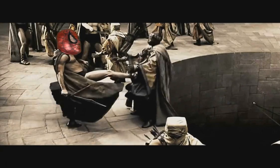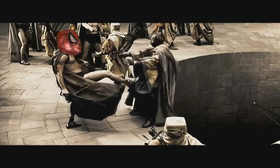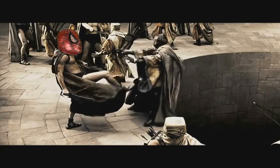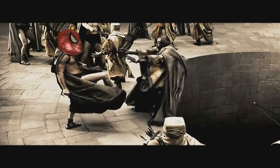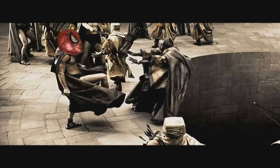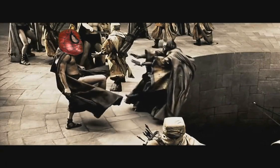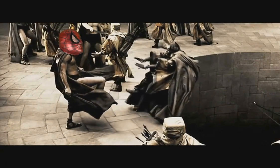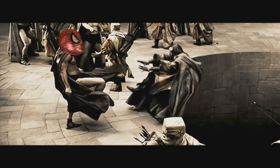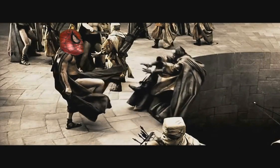¡Sácate a la verga!